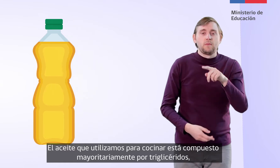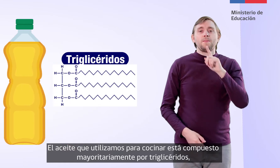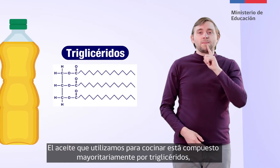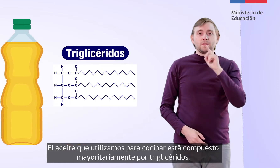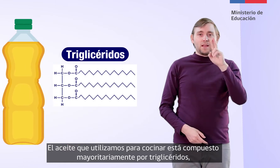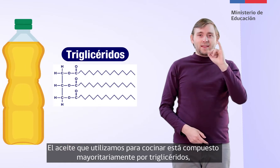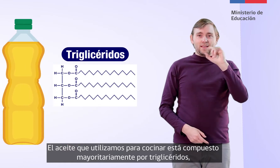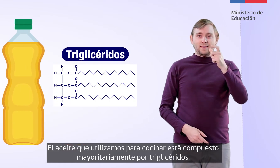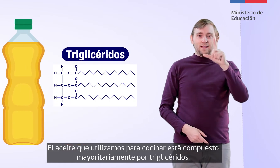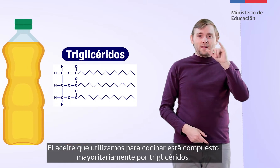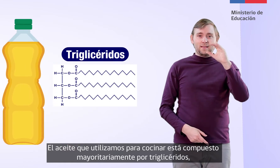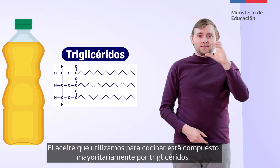triglicéridos,